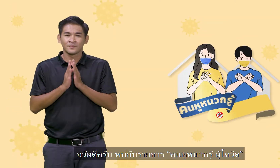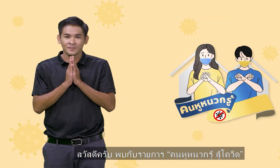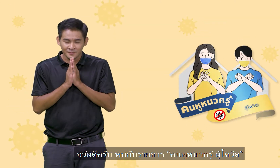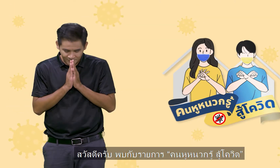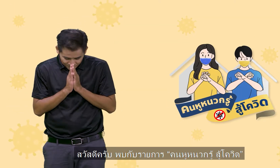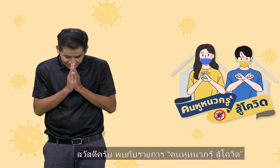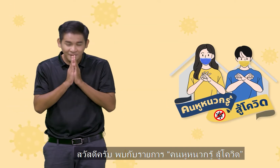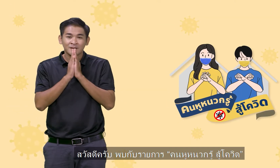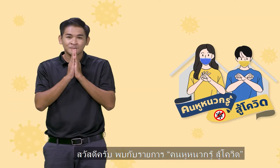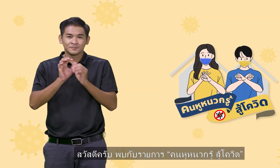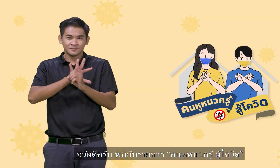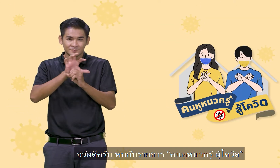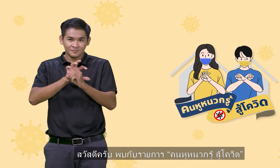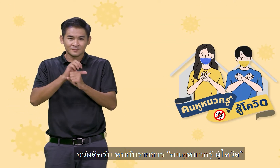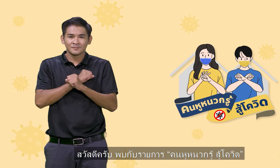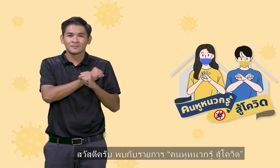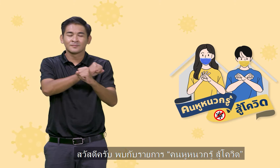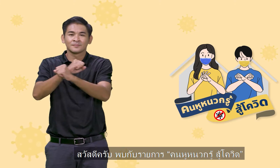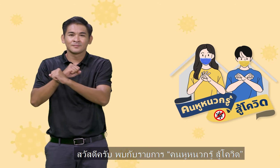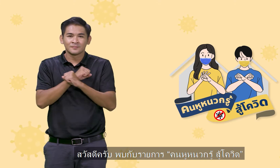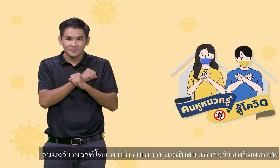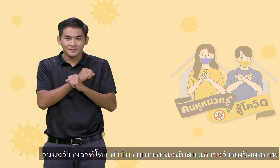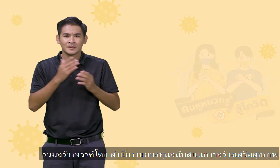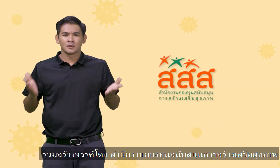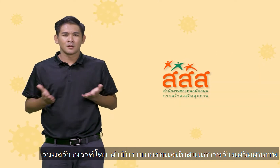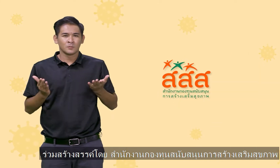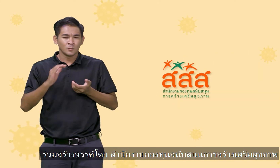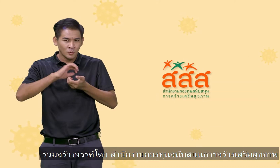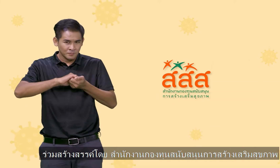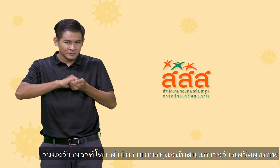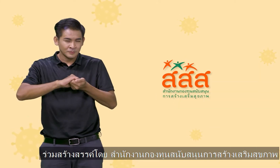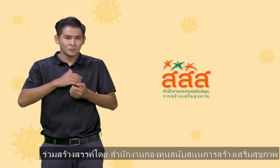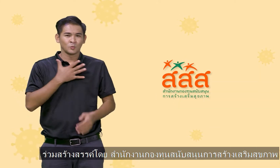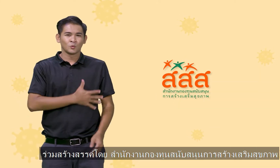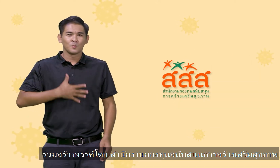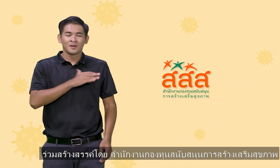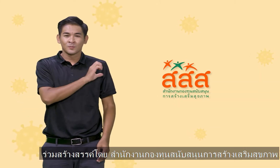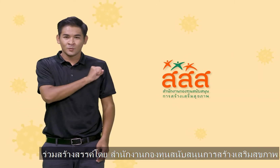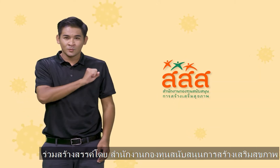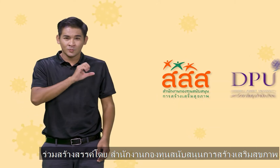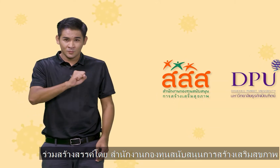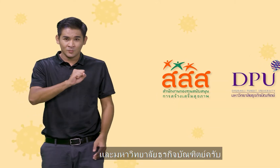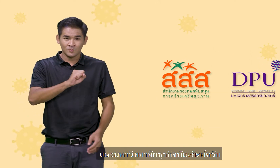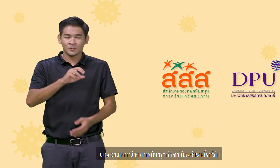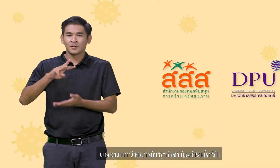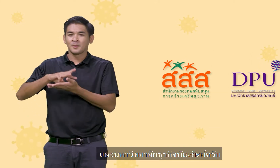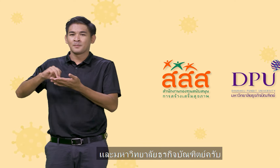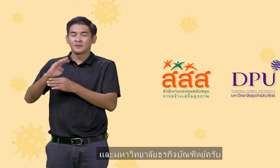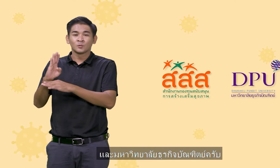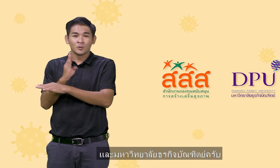ดีครับพบกับรายการคนหูหนวกรู้สู้โควิดร่วมสร้างสรรค์โดยสำนักงานกองทุนสนับสนุนการสร้างเสริมสุขภาพและมหาวิทยาลัยธุรกิจบั